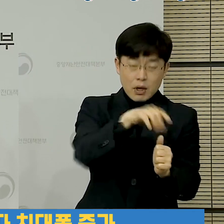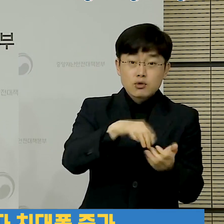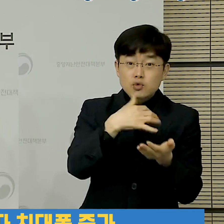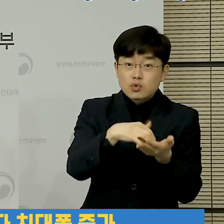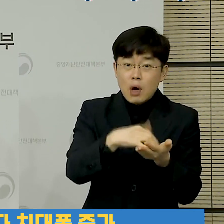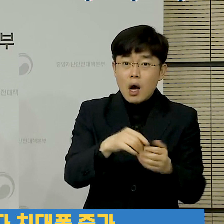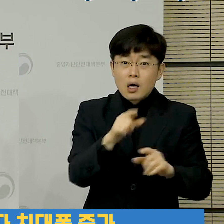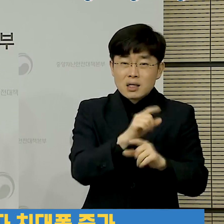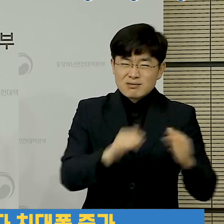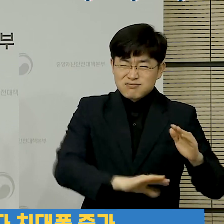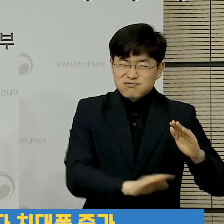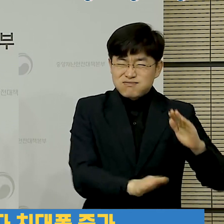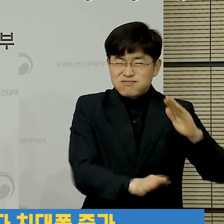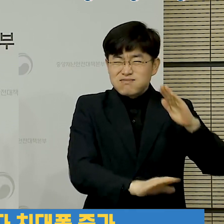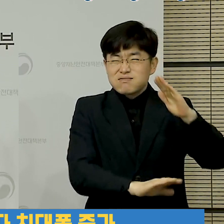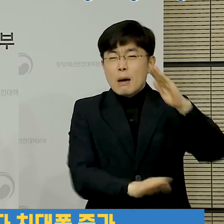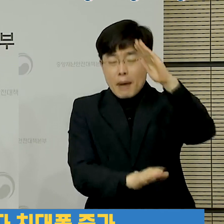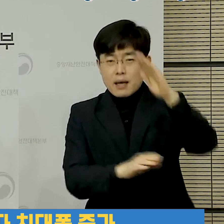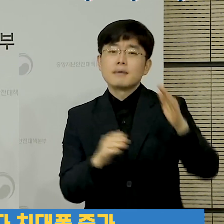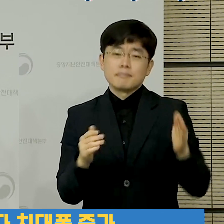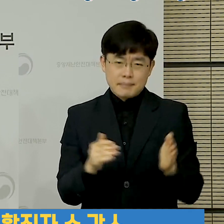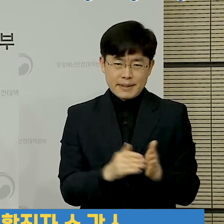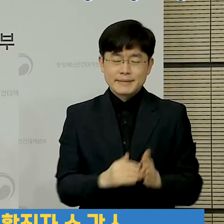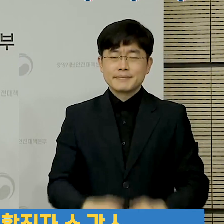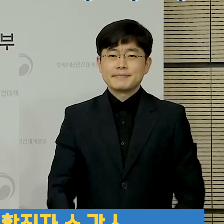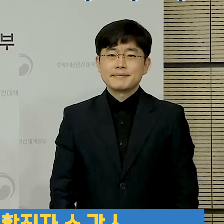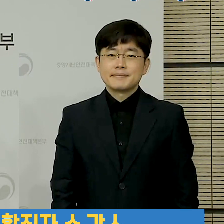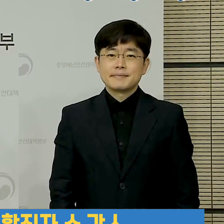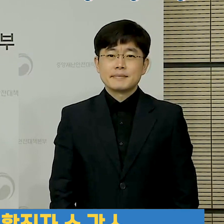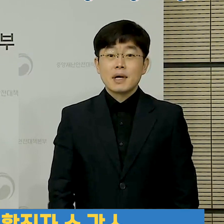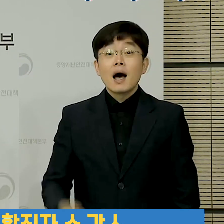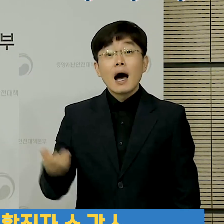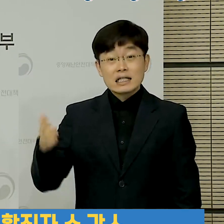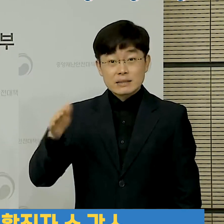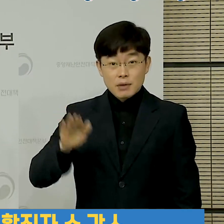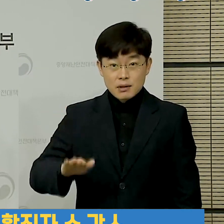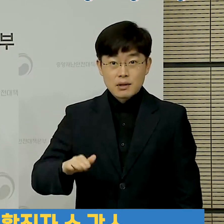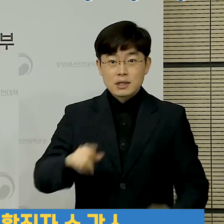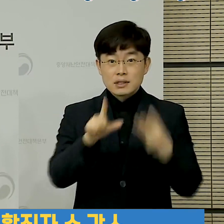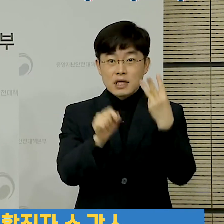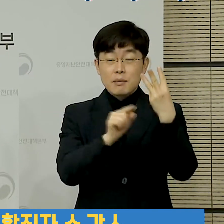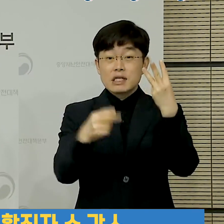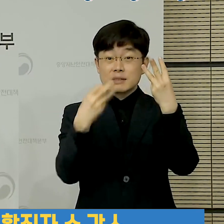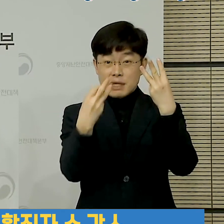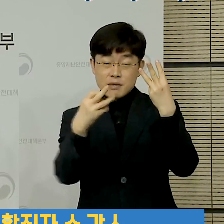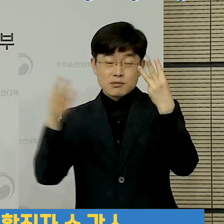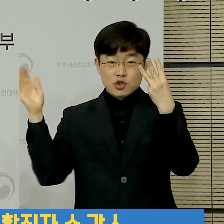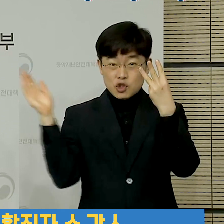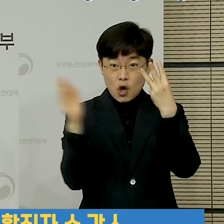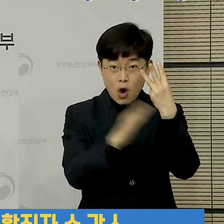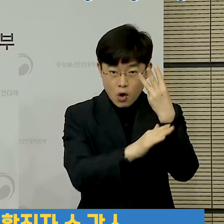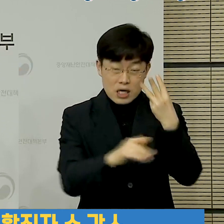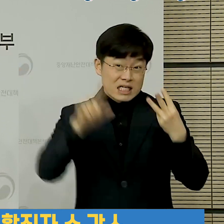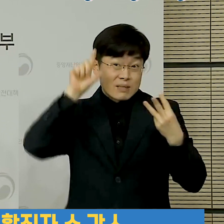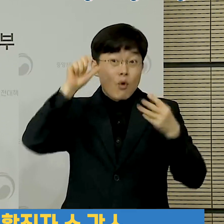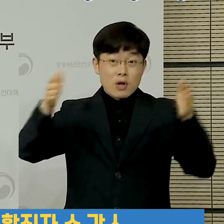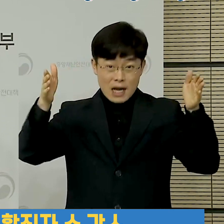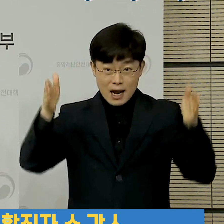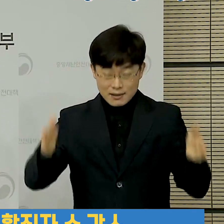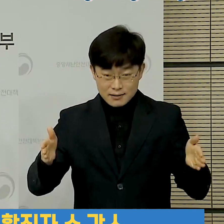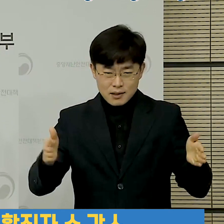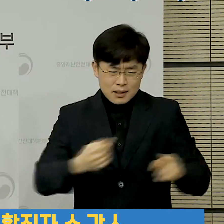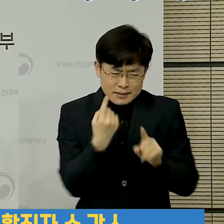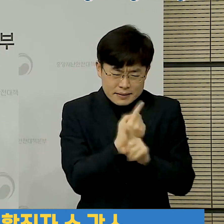수가 최고치를 찍은 날이기도 합니다. 하지만 바로 다음 날인 3월 13일부터 15일 연속으로